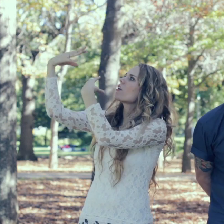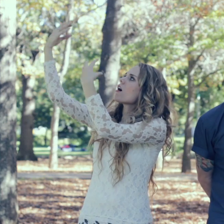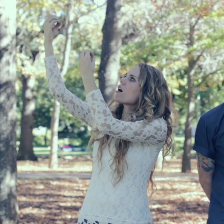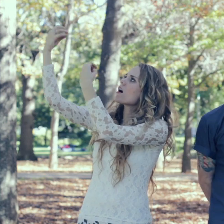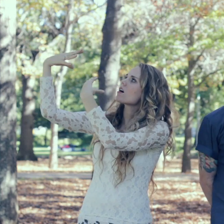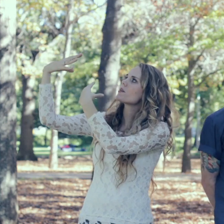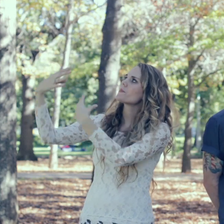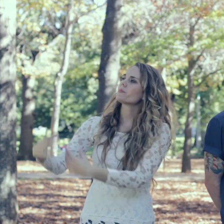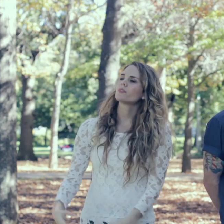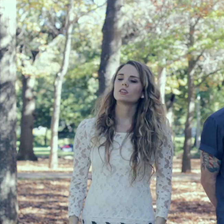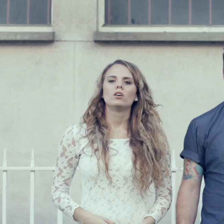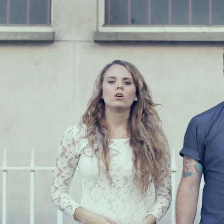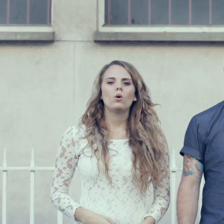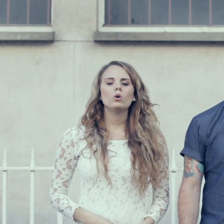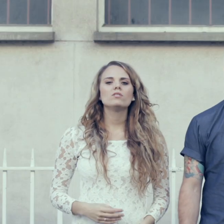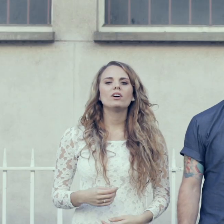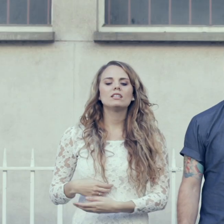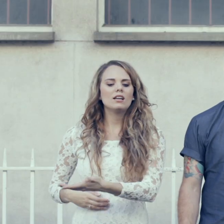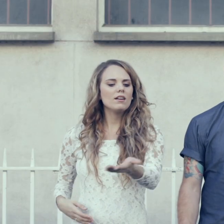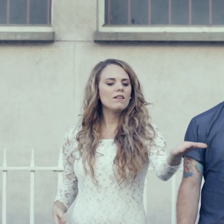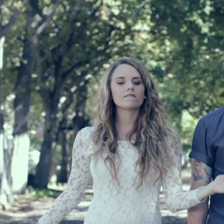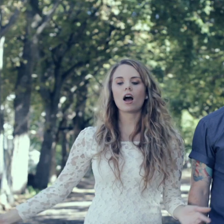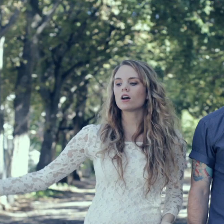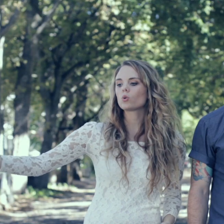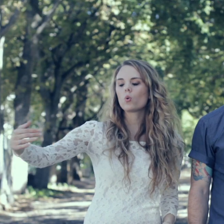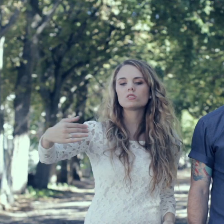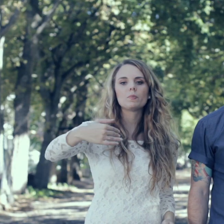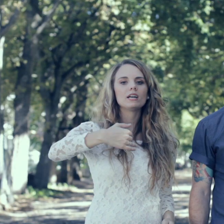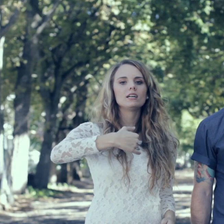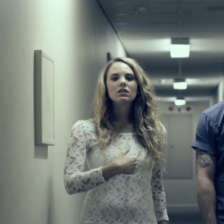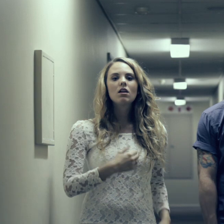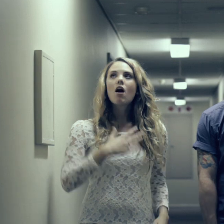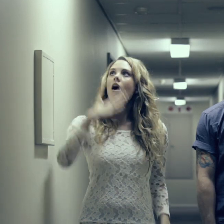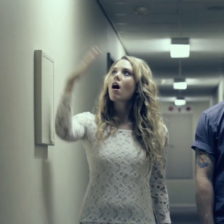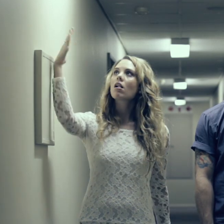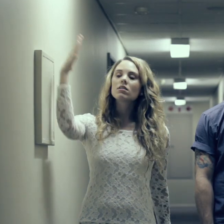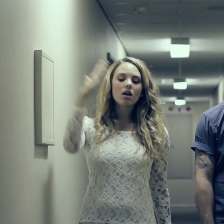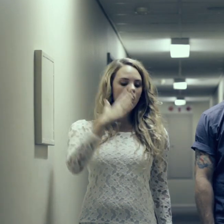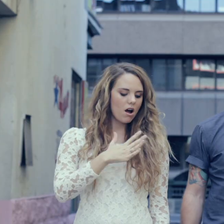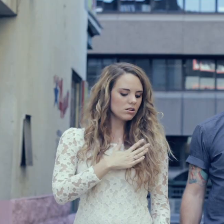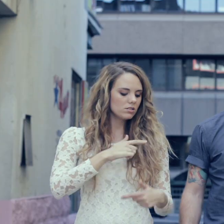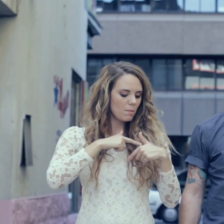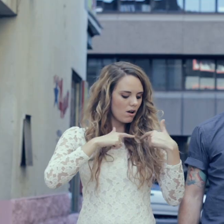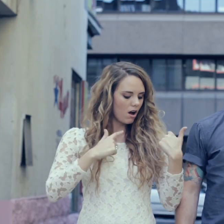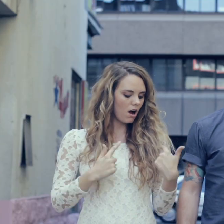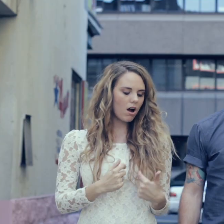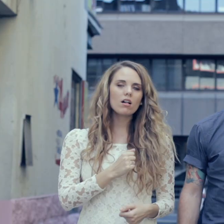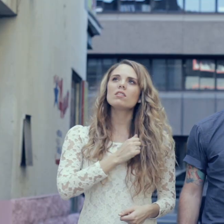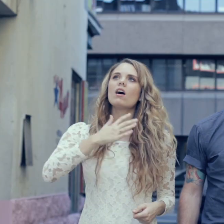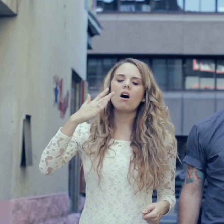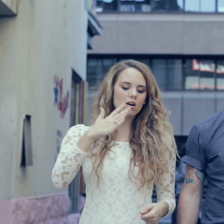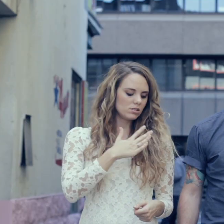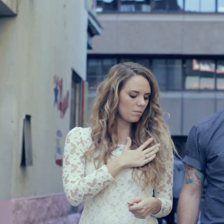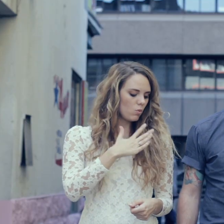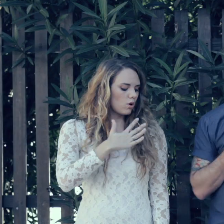mooier vrouw. Ons verdien wat ons bedien. Haal jy asem,